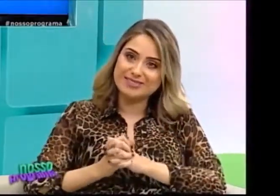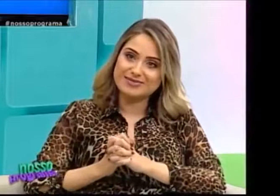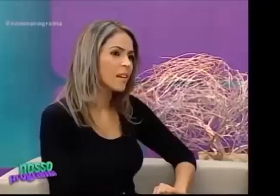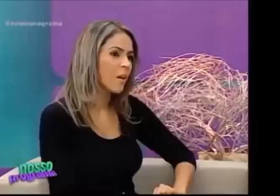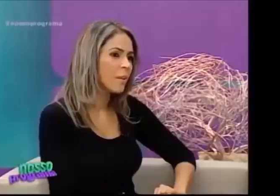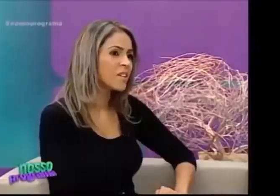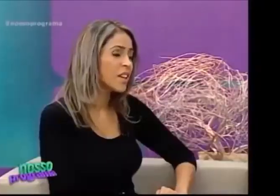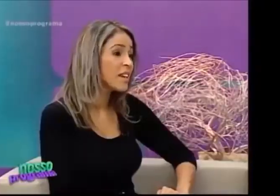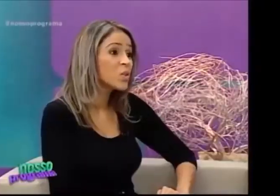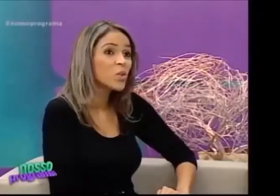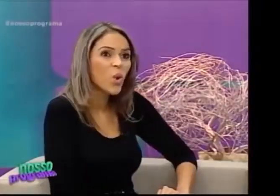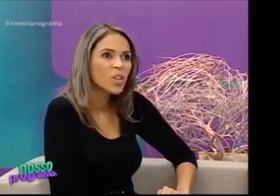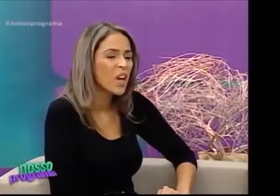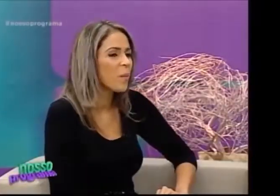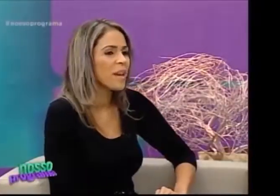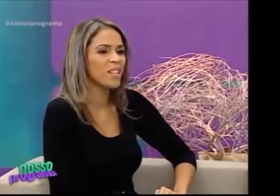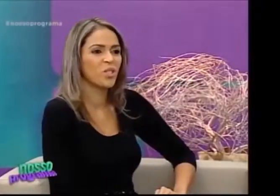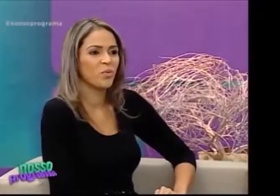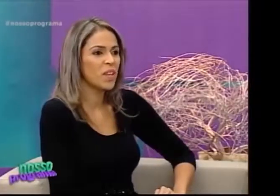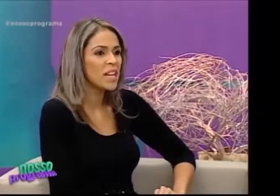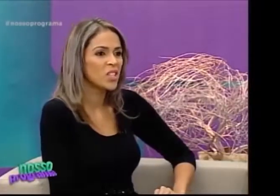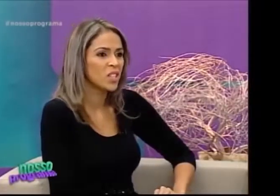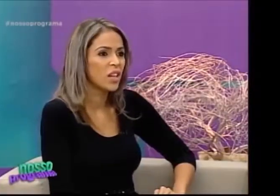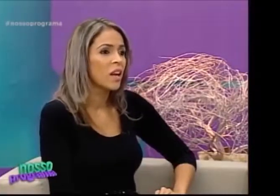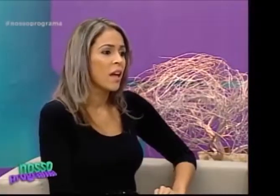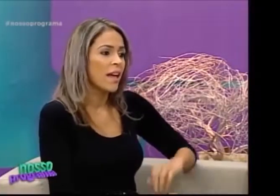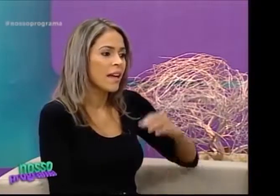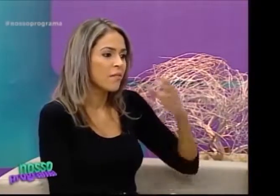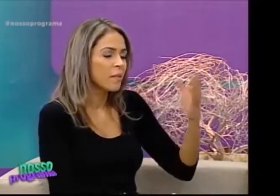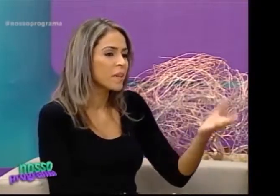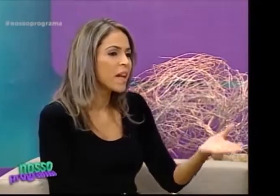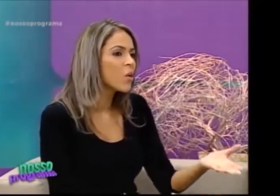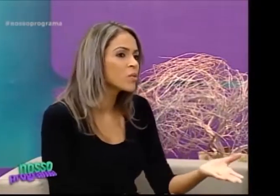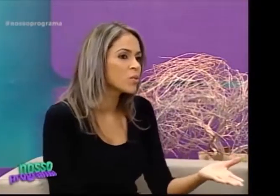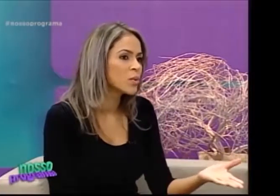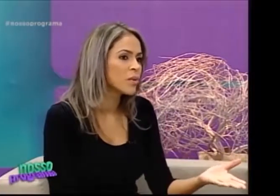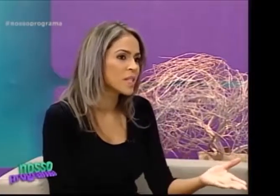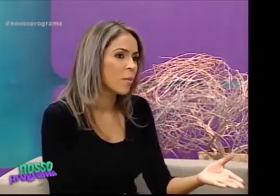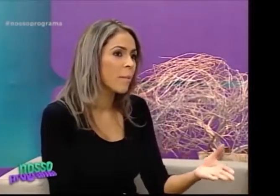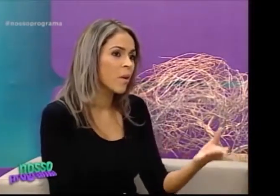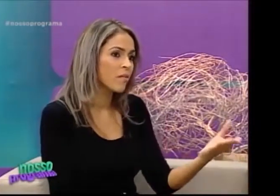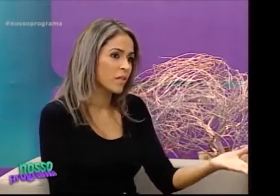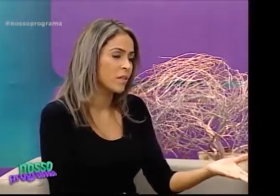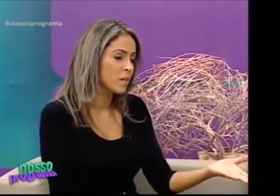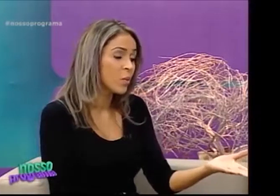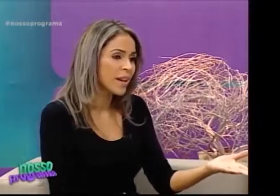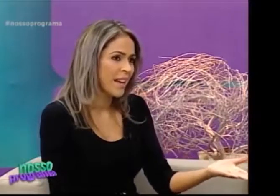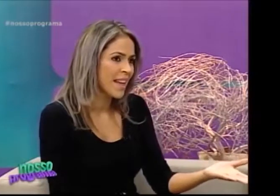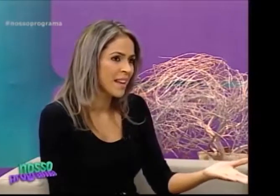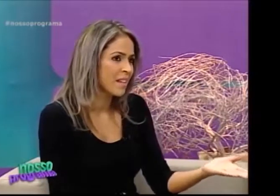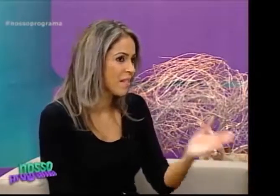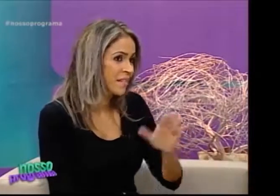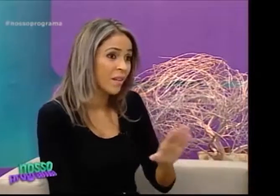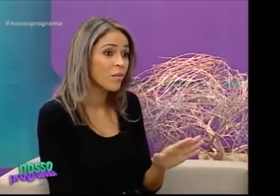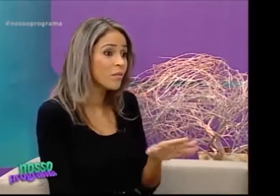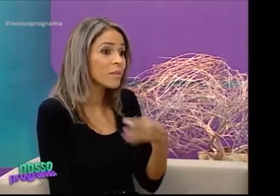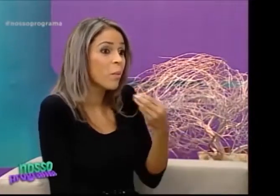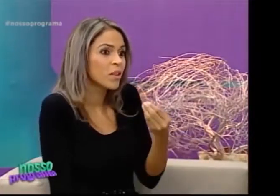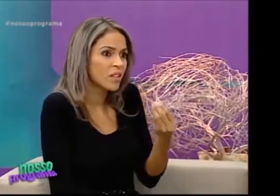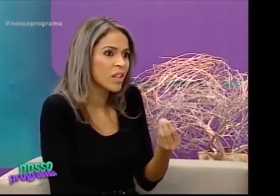Sim, realmente, é totalmente diferente. Mandar um surdo fazer uma prova do Enem, que é tão